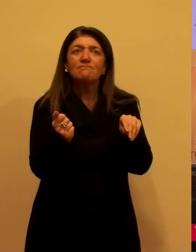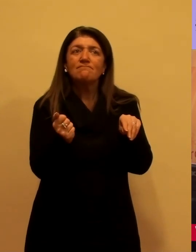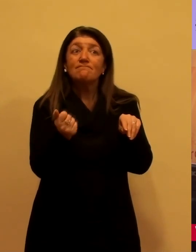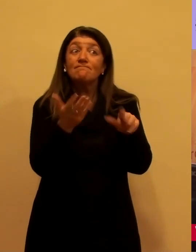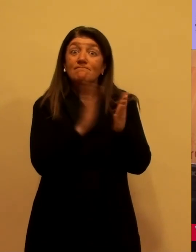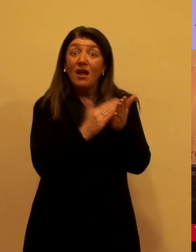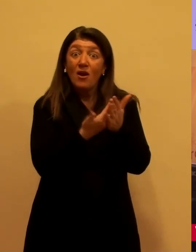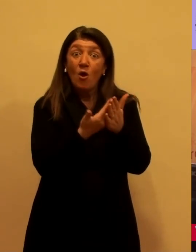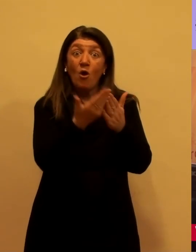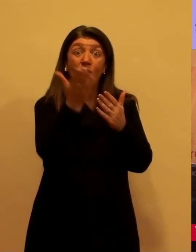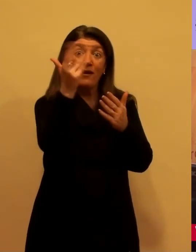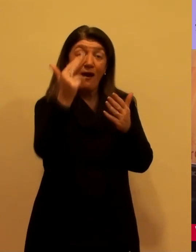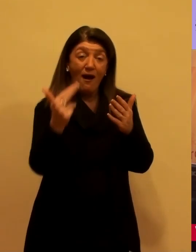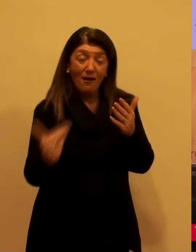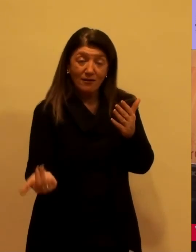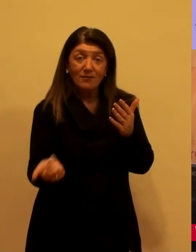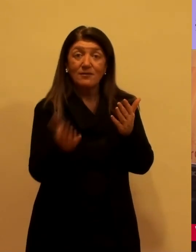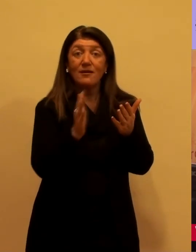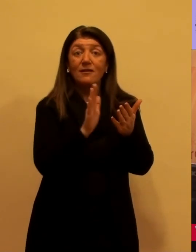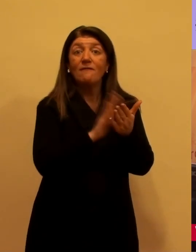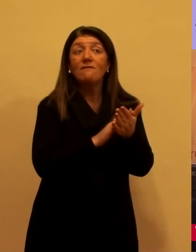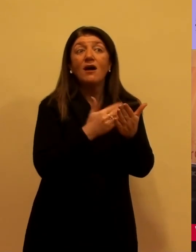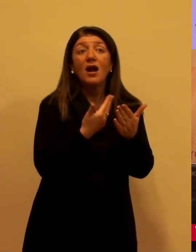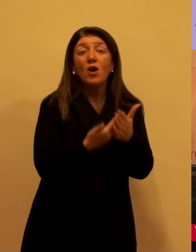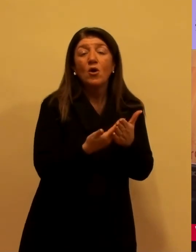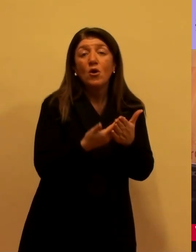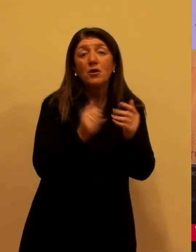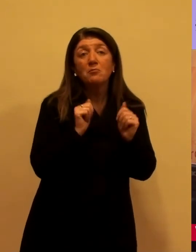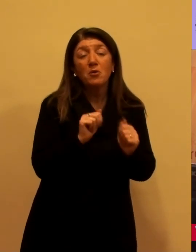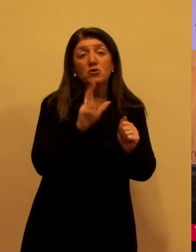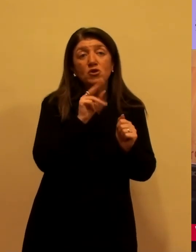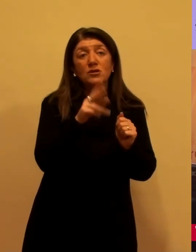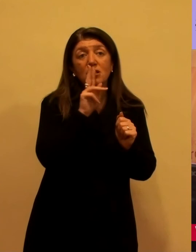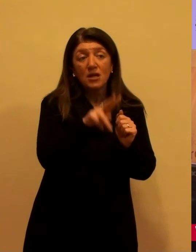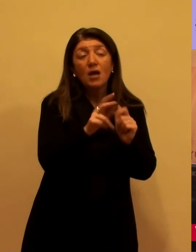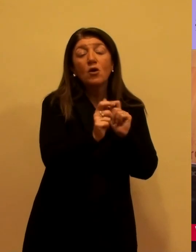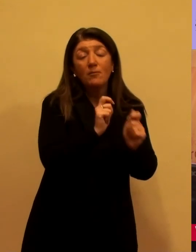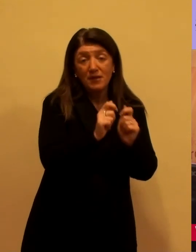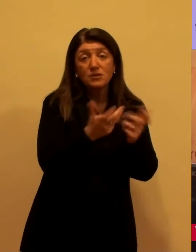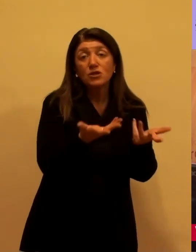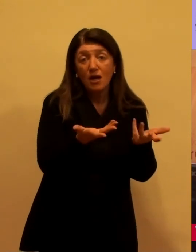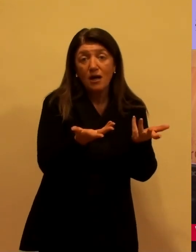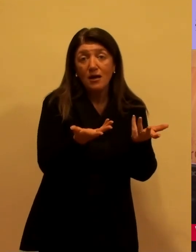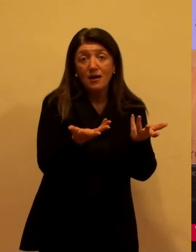del valore dell'arte in quanto valore, possiamo dire, commerciale o comunque